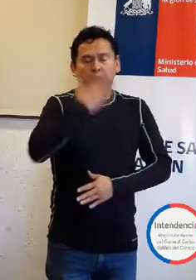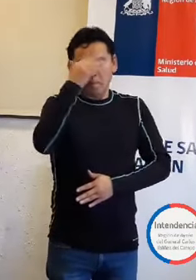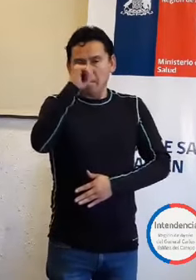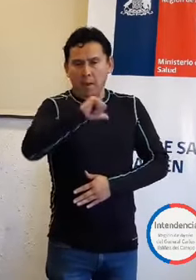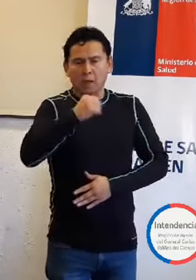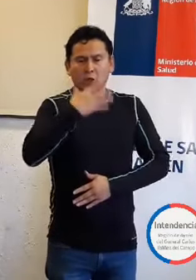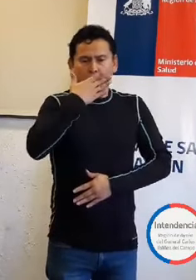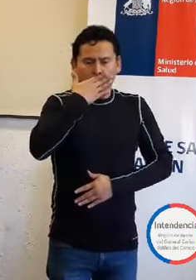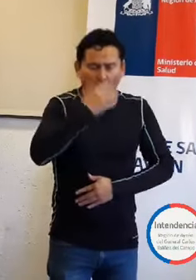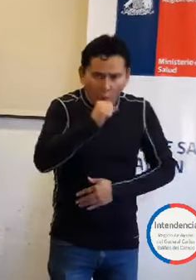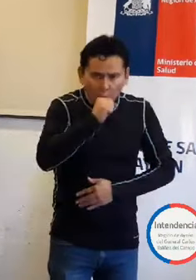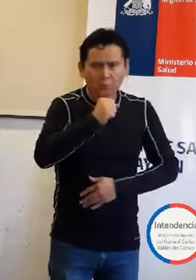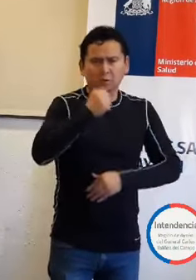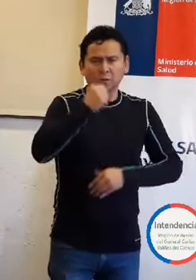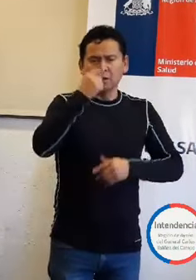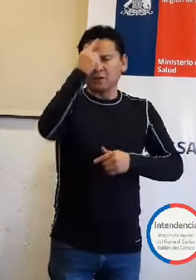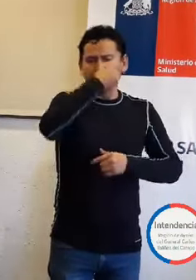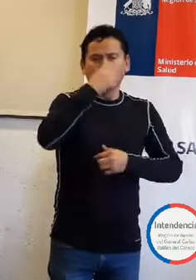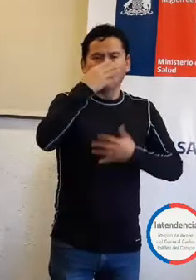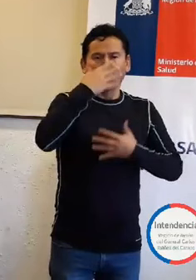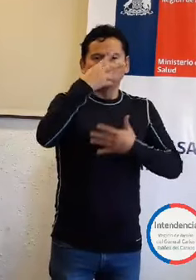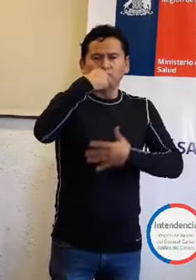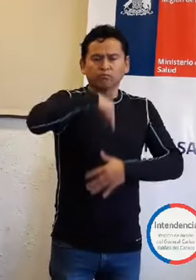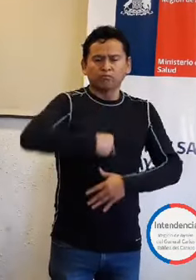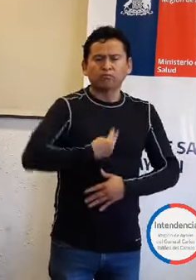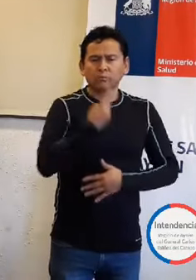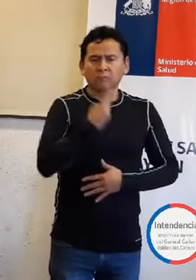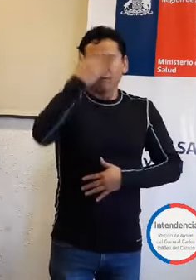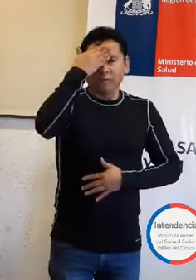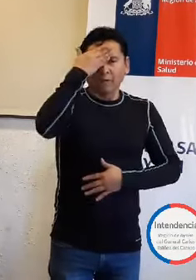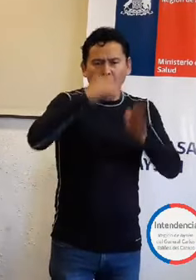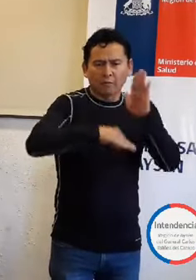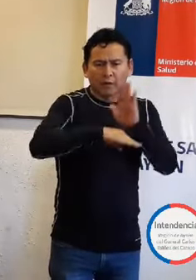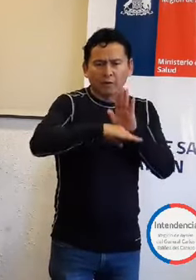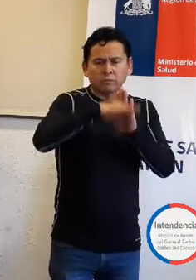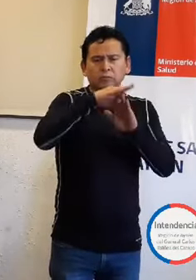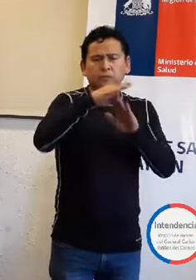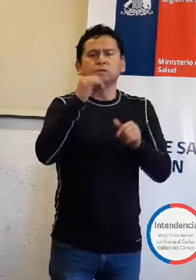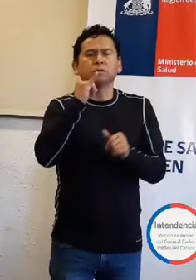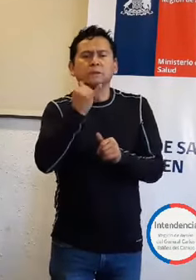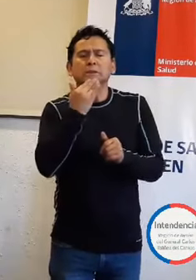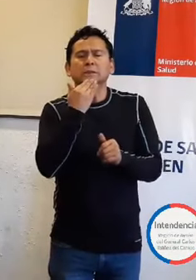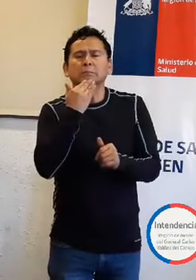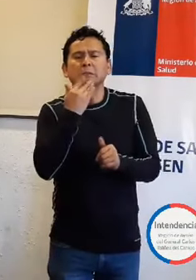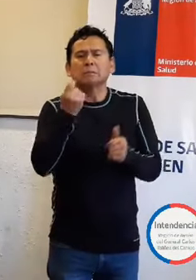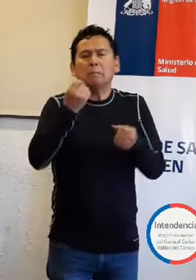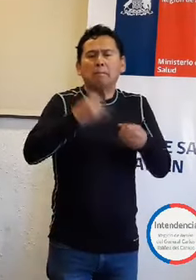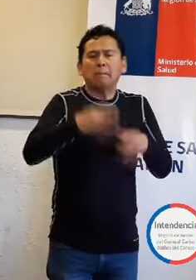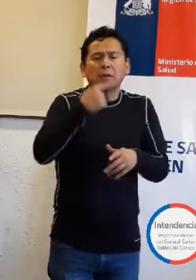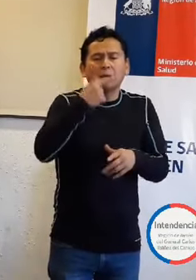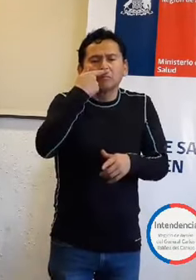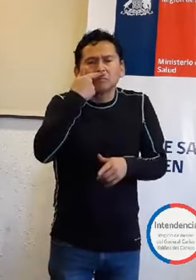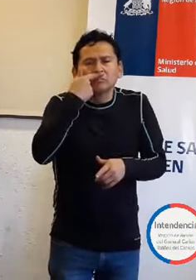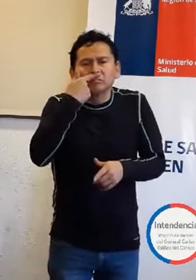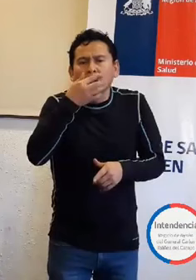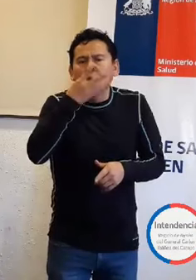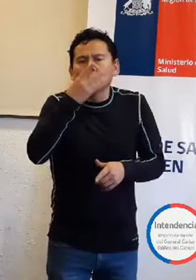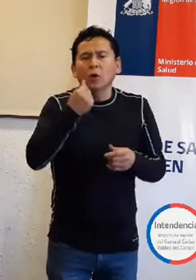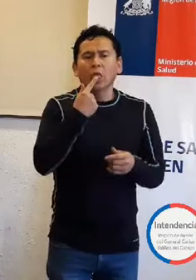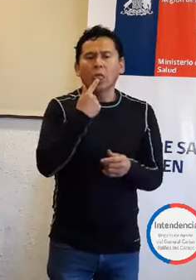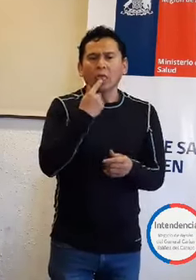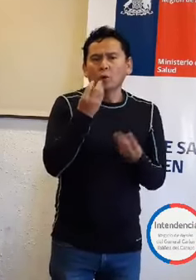tienes tos si tienes dificultad para respirar si tienes fiebre si has perdido no es cierto asociado a esto la pérdida del olfato o